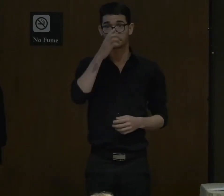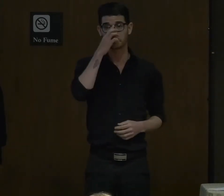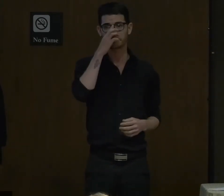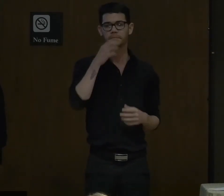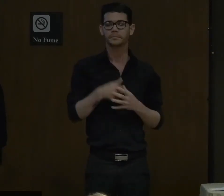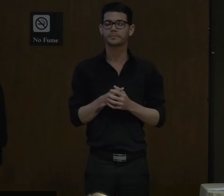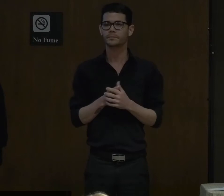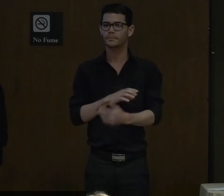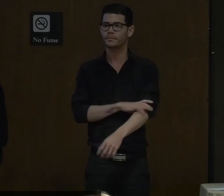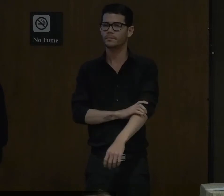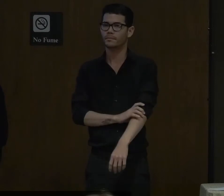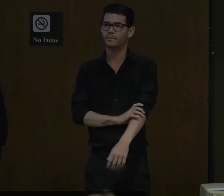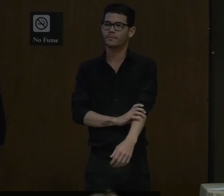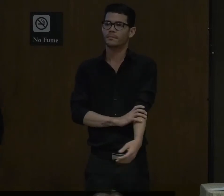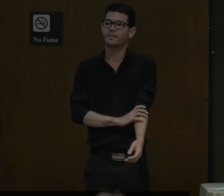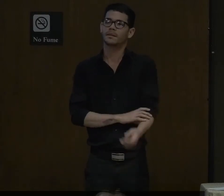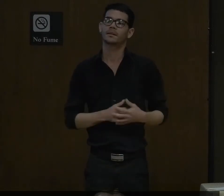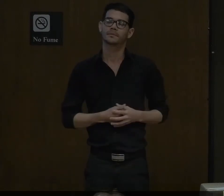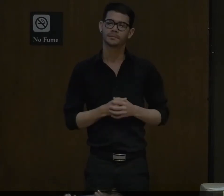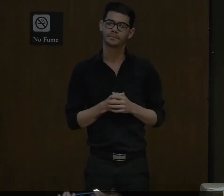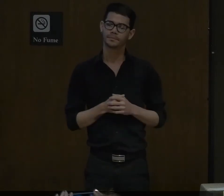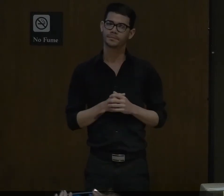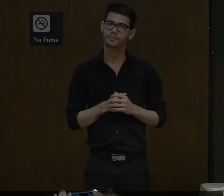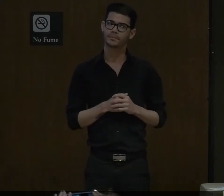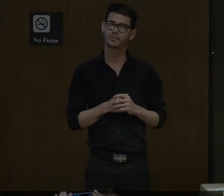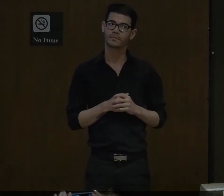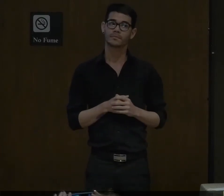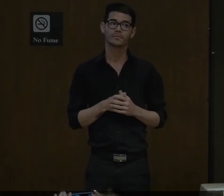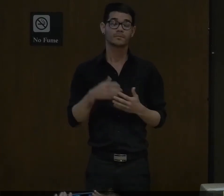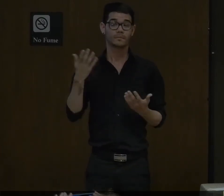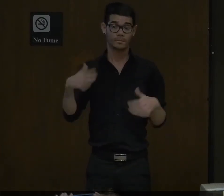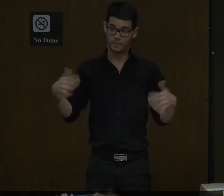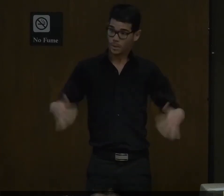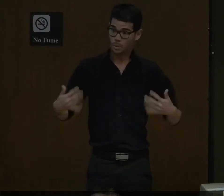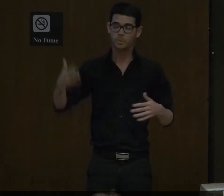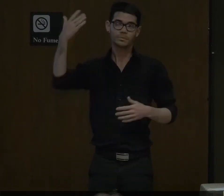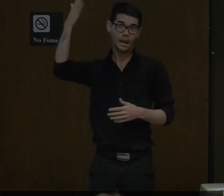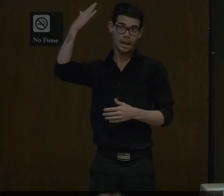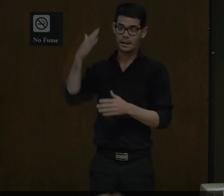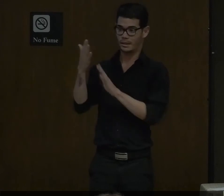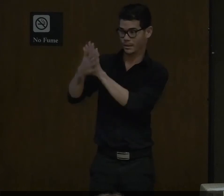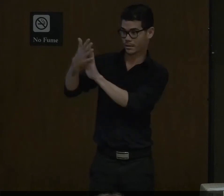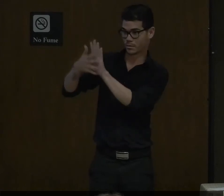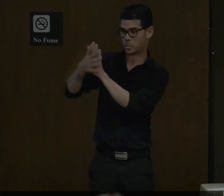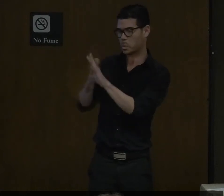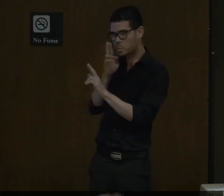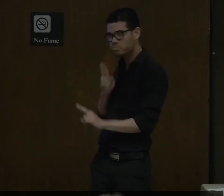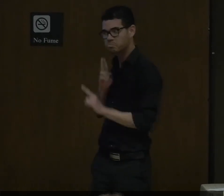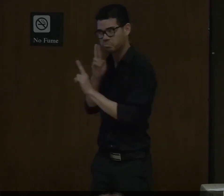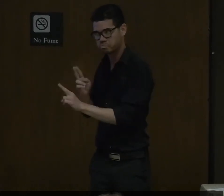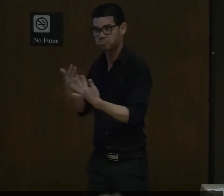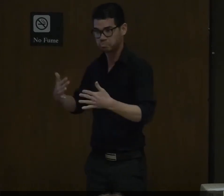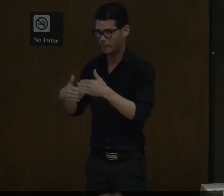De la misma manera que el reconocimiento de las lenguas de señas tuvo un impacto muy grande en el campo de